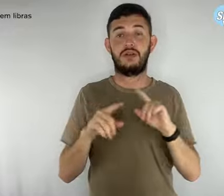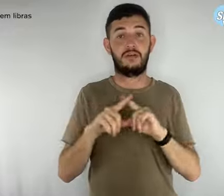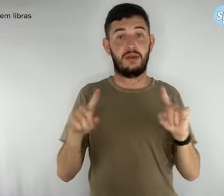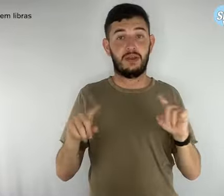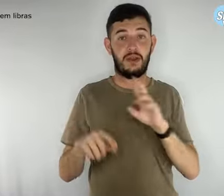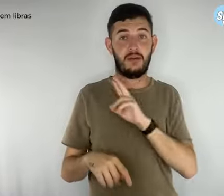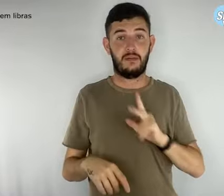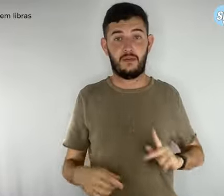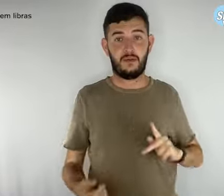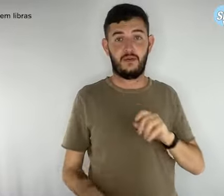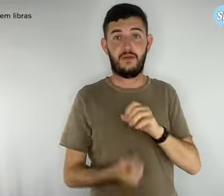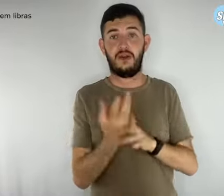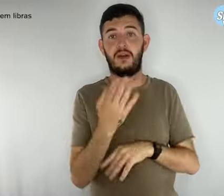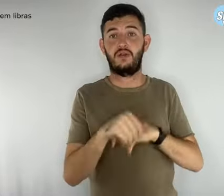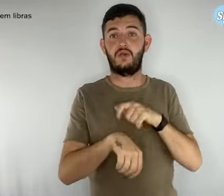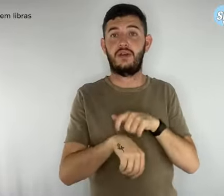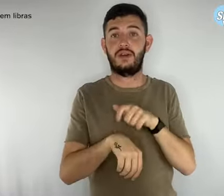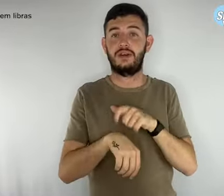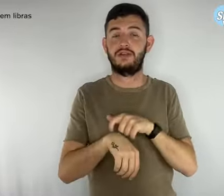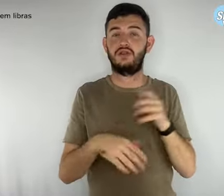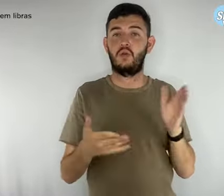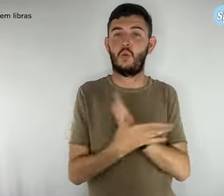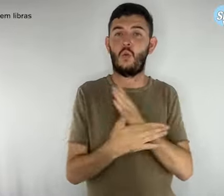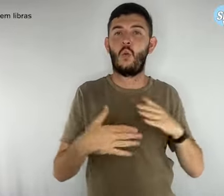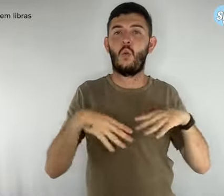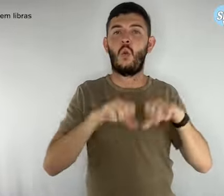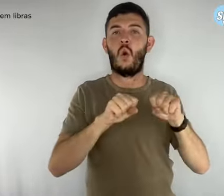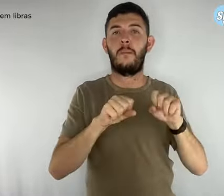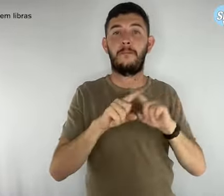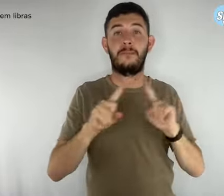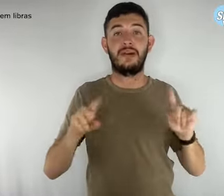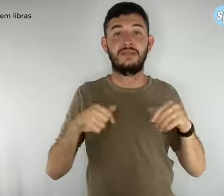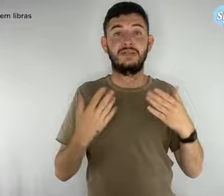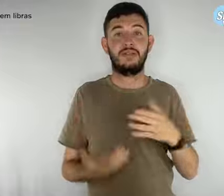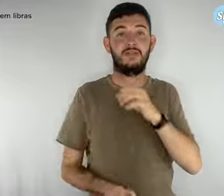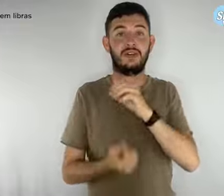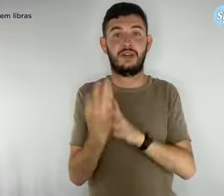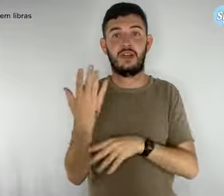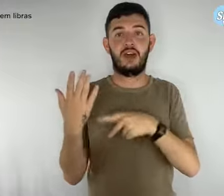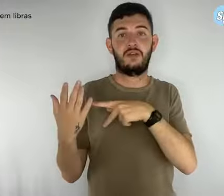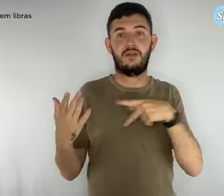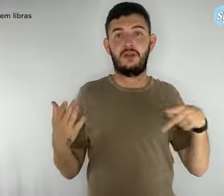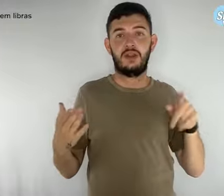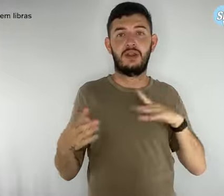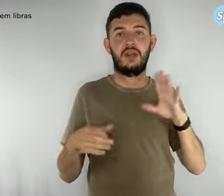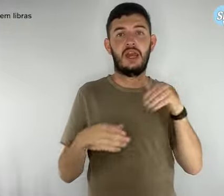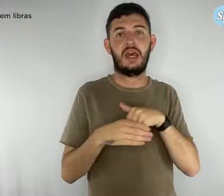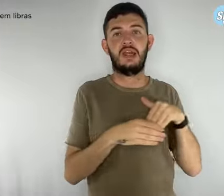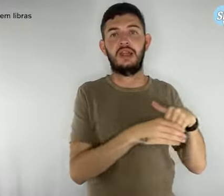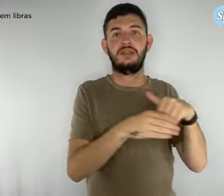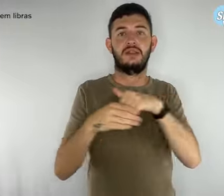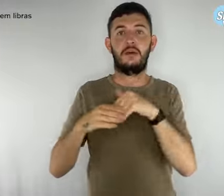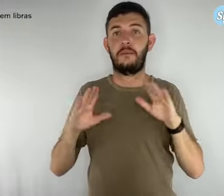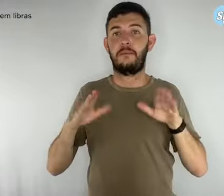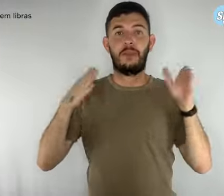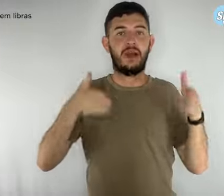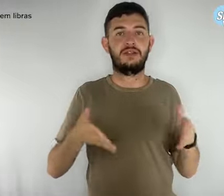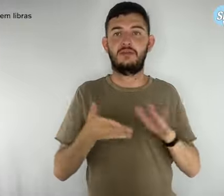golpe de Estado. Após isso, implanta-se um presidencialismo com eleição sem participação